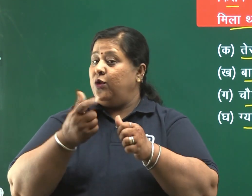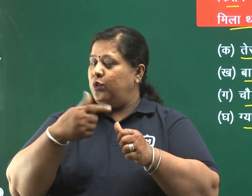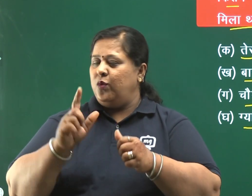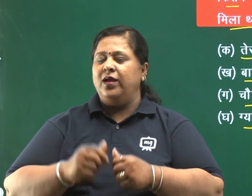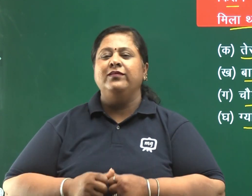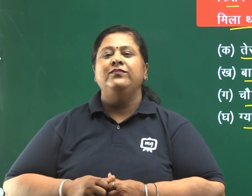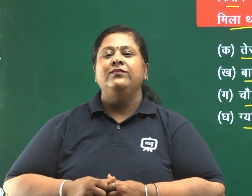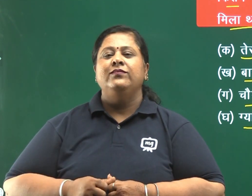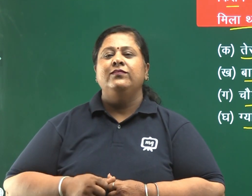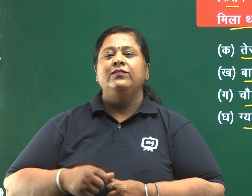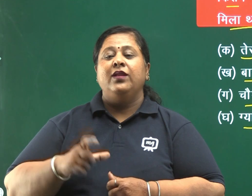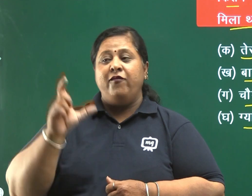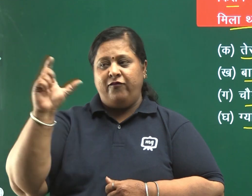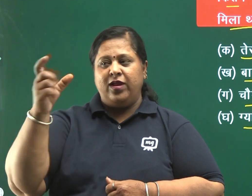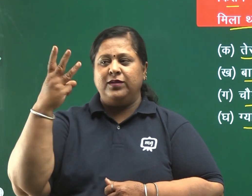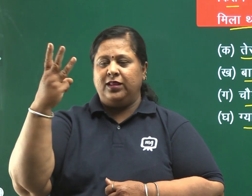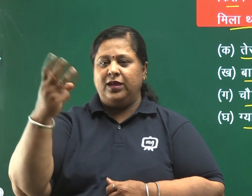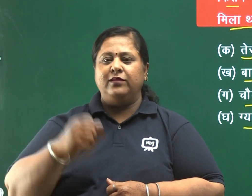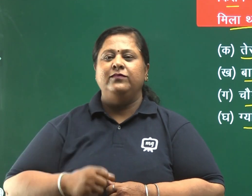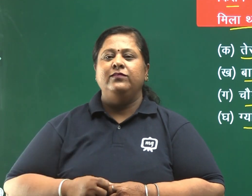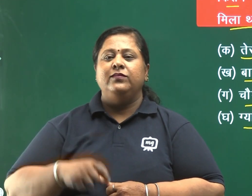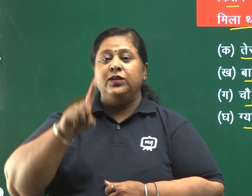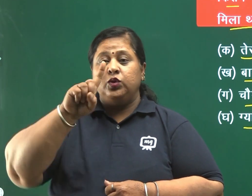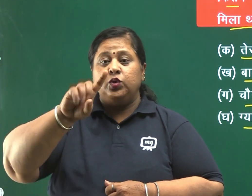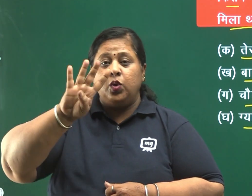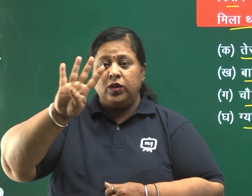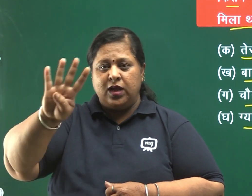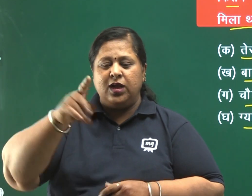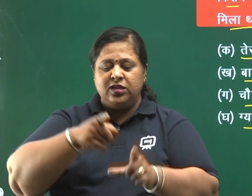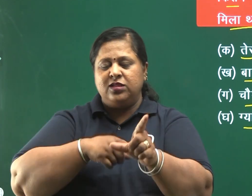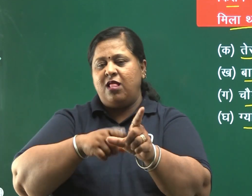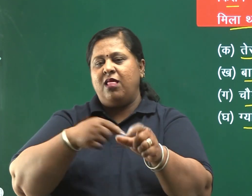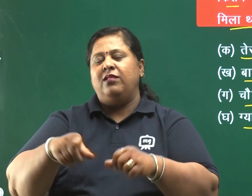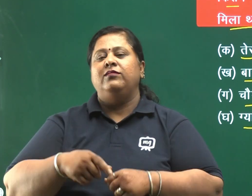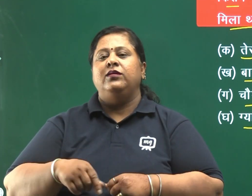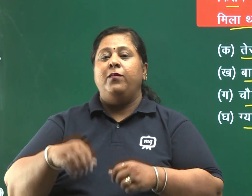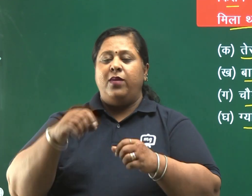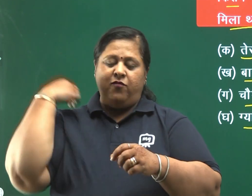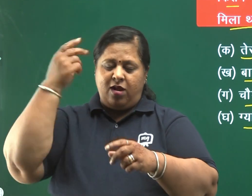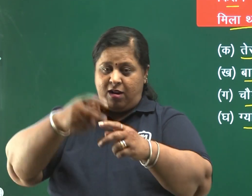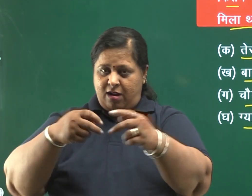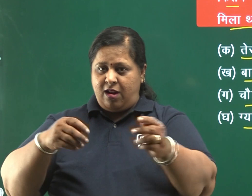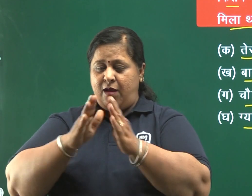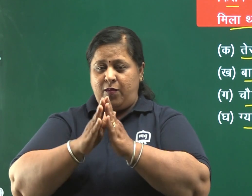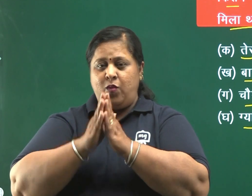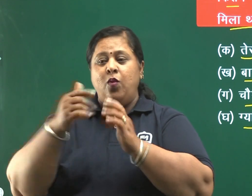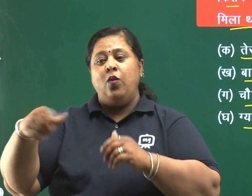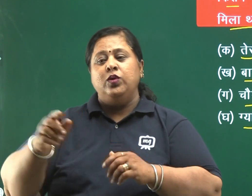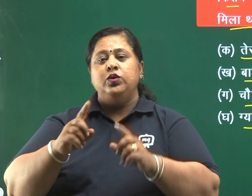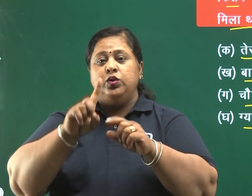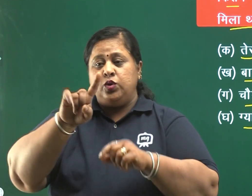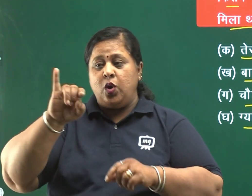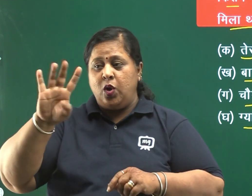सही उत्तर होगा विकल्प संख्या तीन, चौदह। भगवान राम को 14 वर्षों